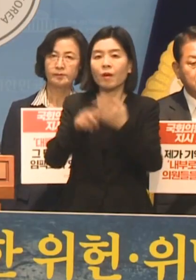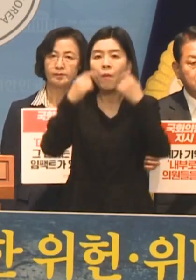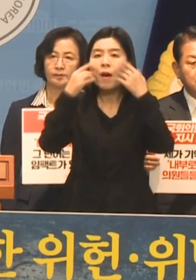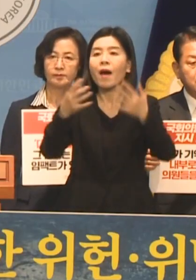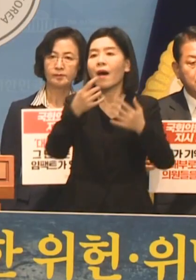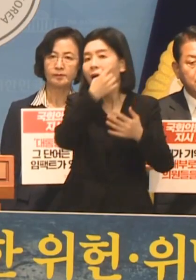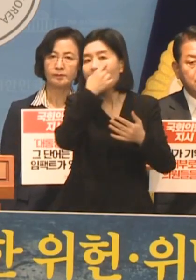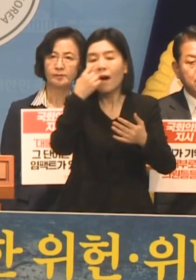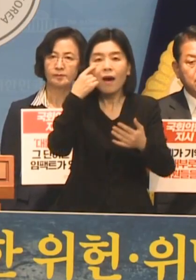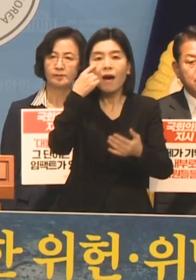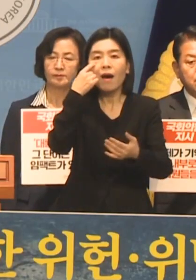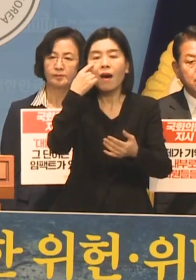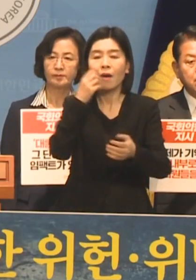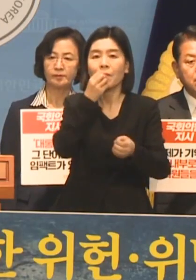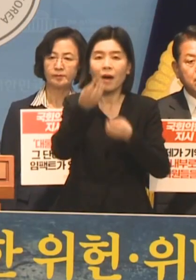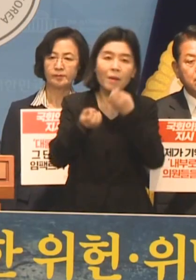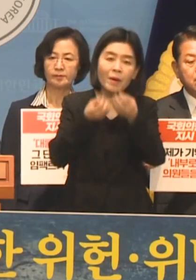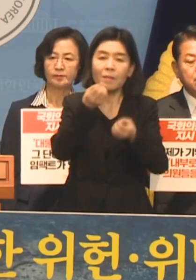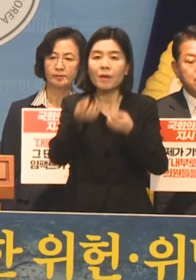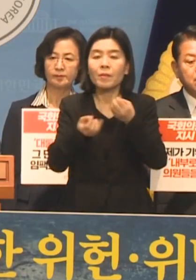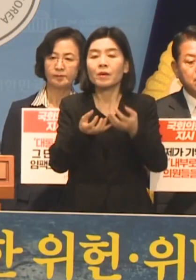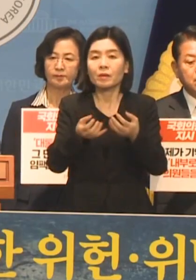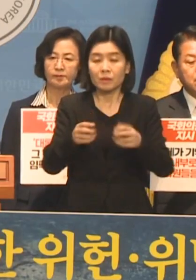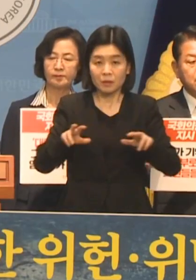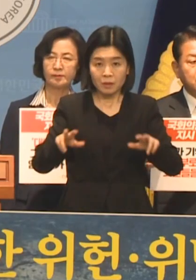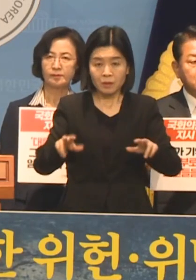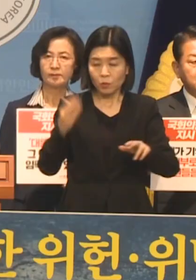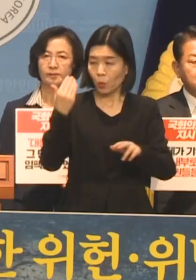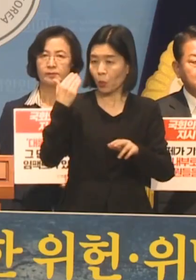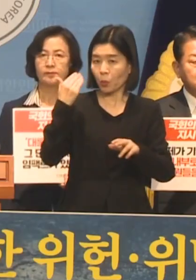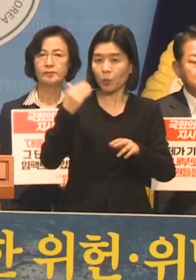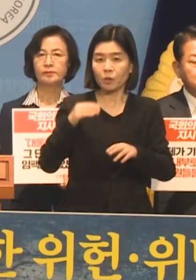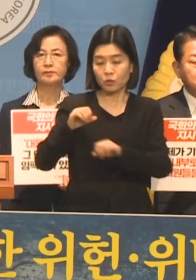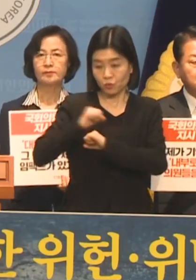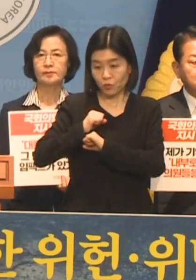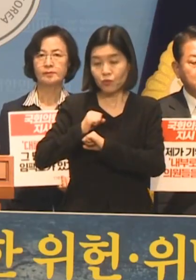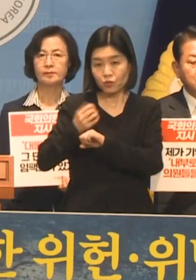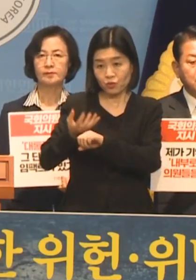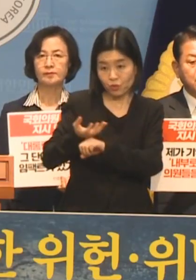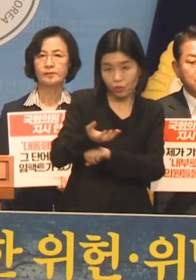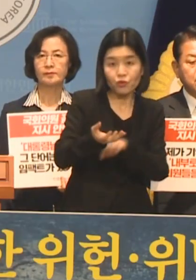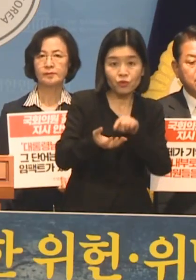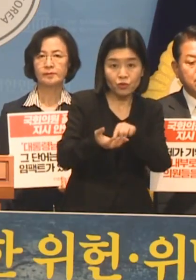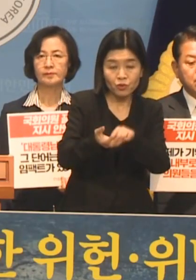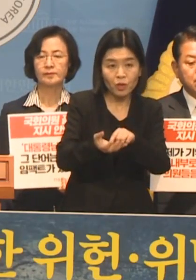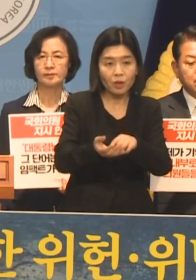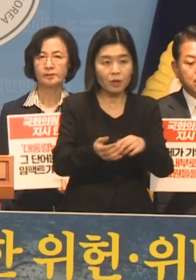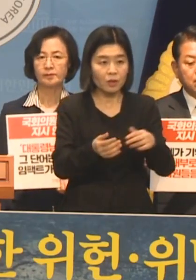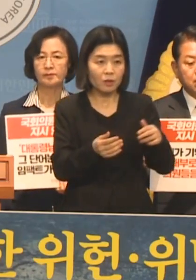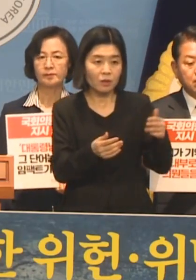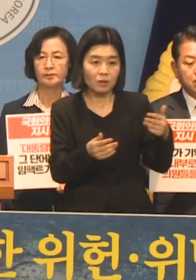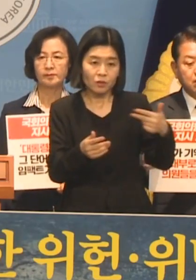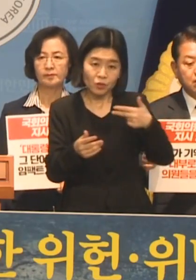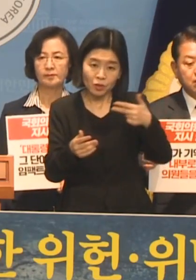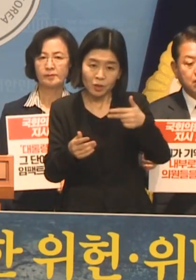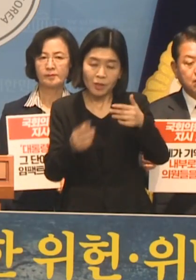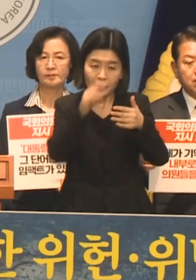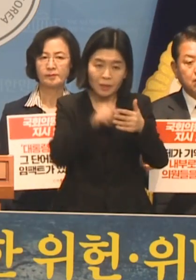증거들이 쏟아져 나왔습니다. 최근에는 계엄군이 당시 현장을 취재하던 기자를